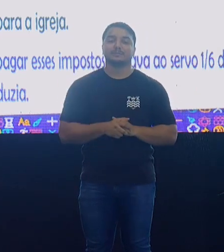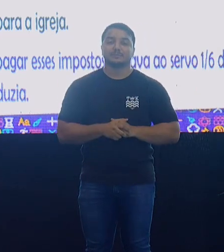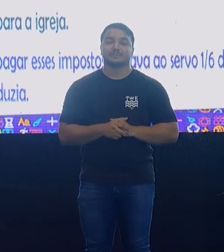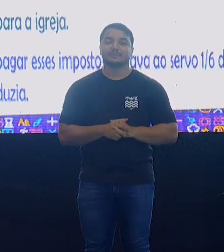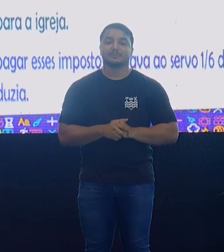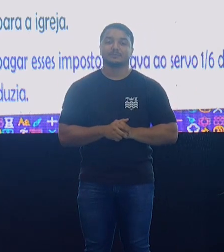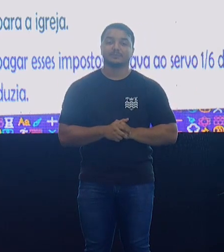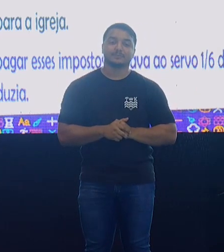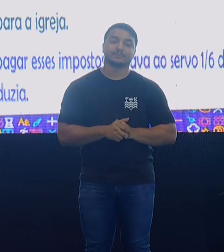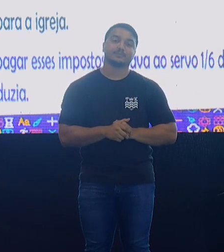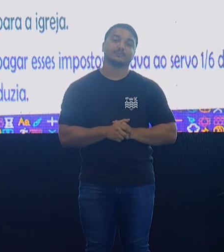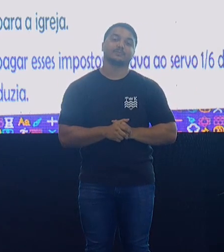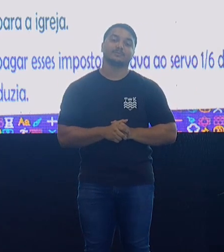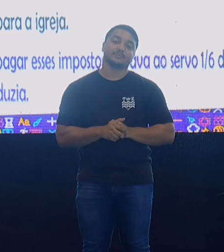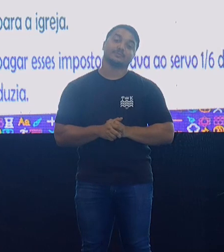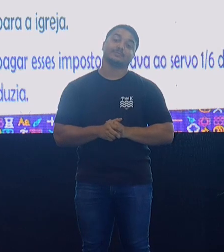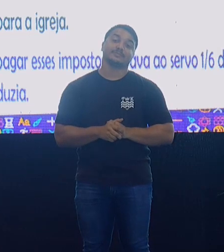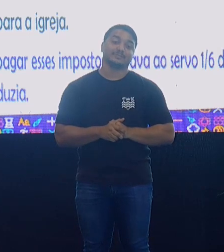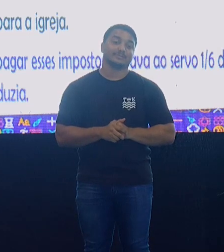servo?